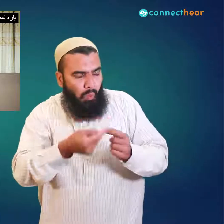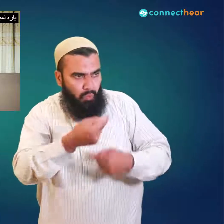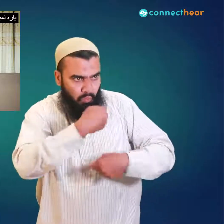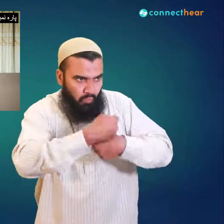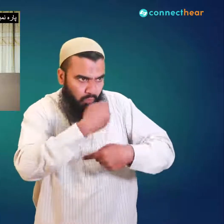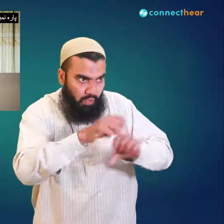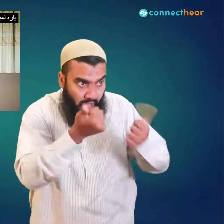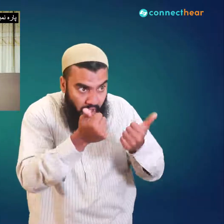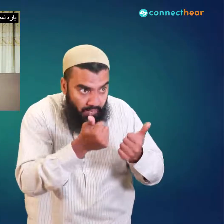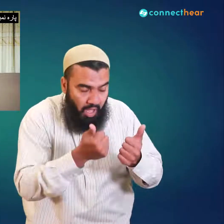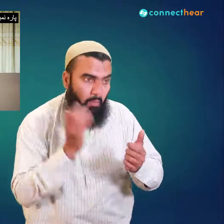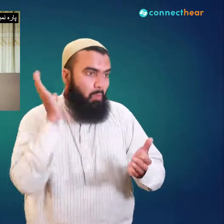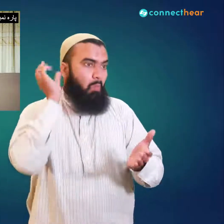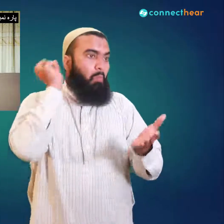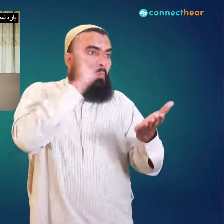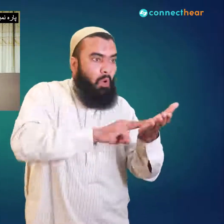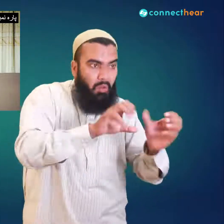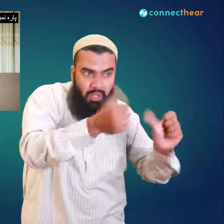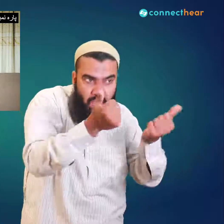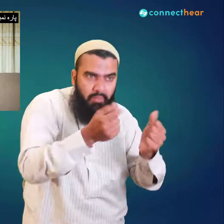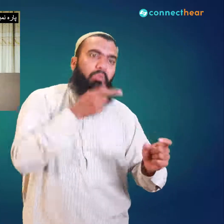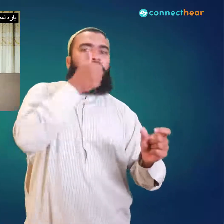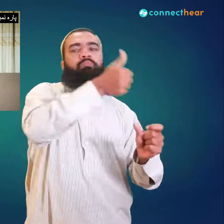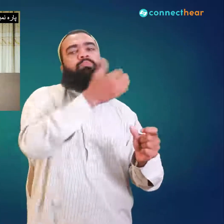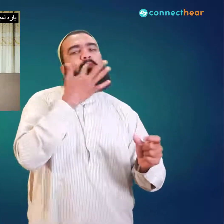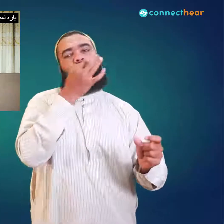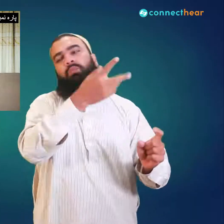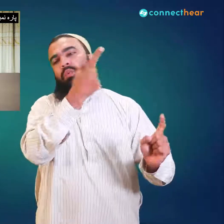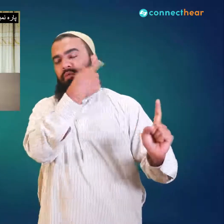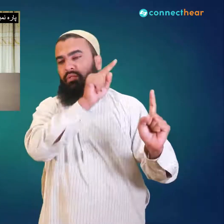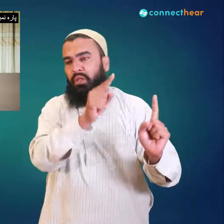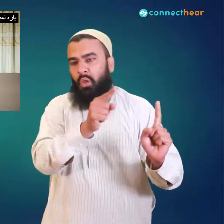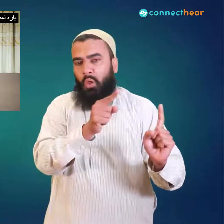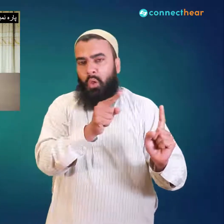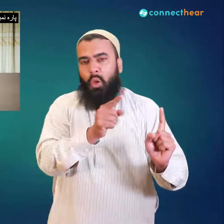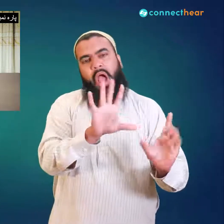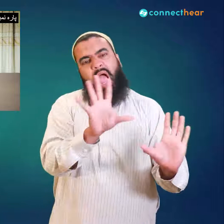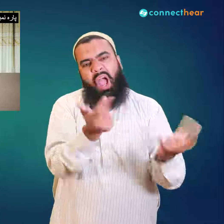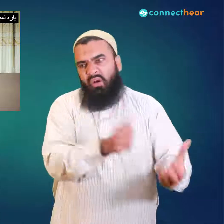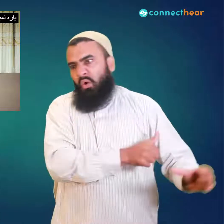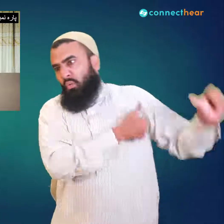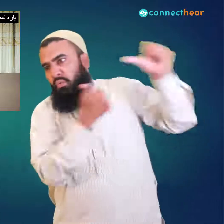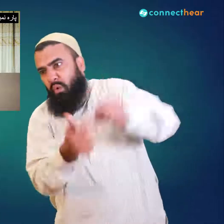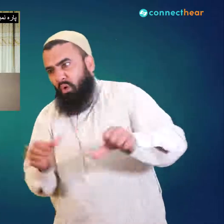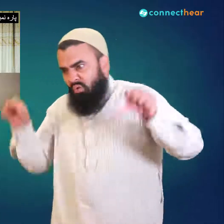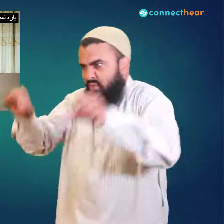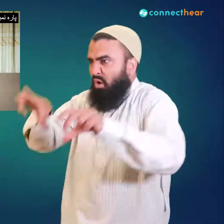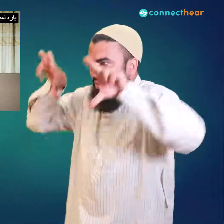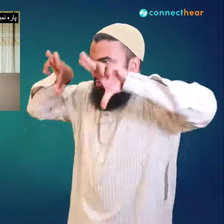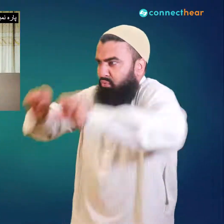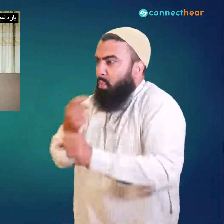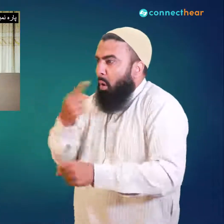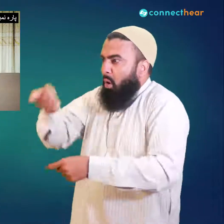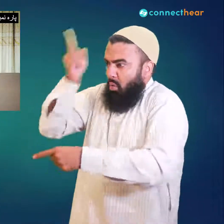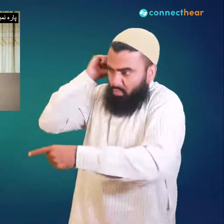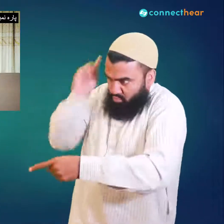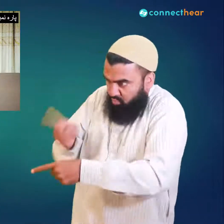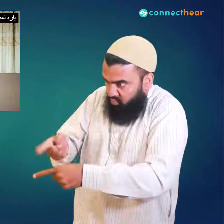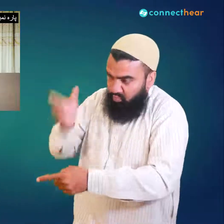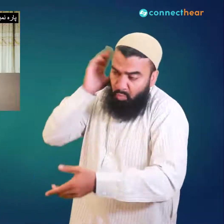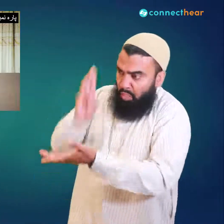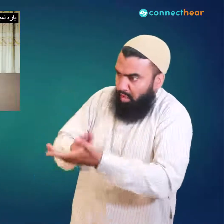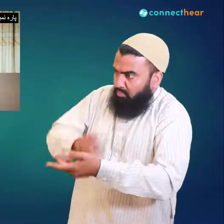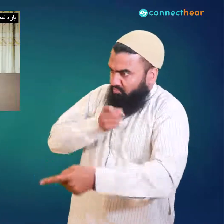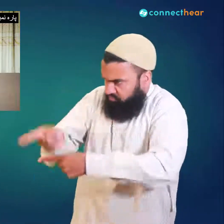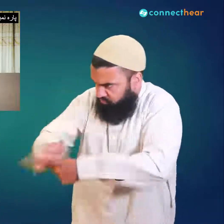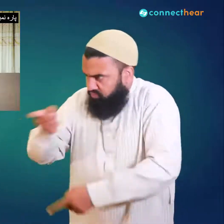آئی ہے، تو اب اس مصیبت کو اللہ ہی دور فرمانا چاہے تو ہو سکتا ہے، تو اس کے لیے کسی اور سے رجوع